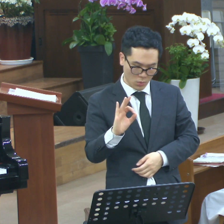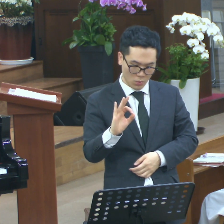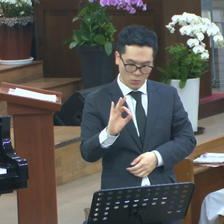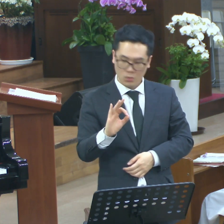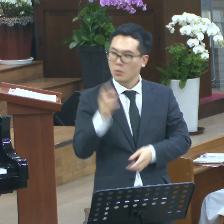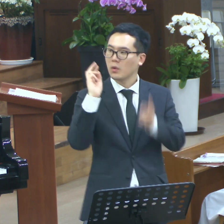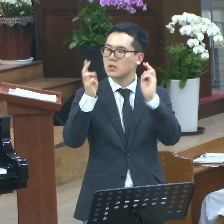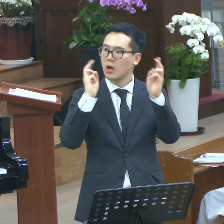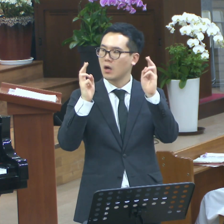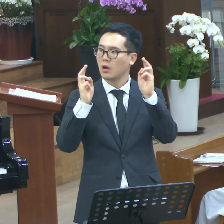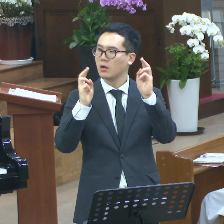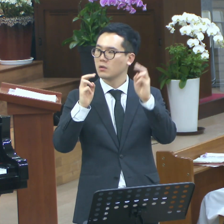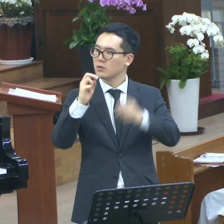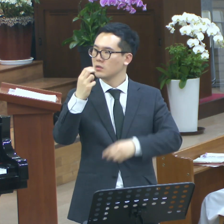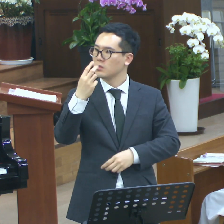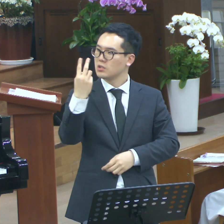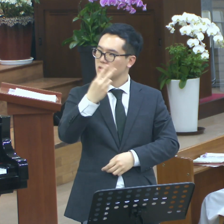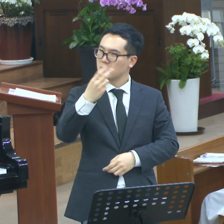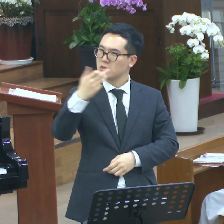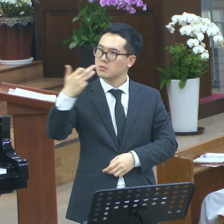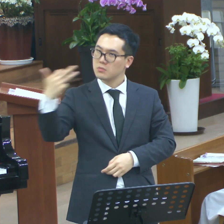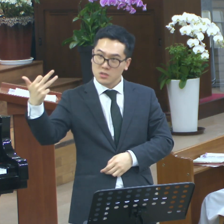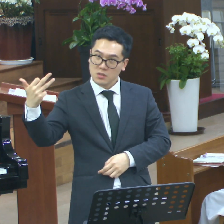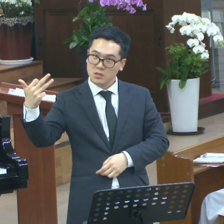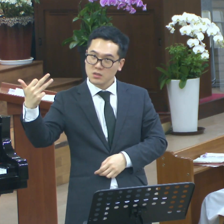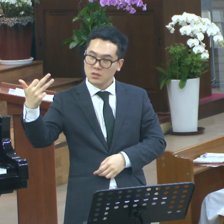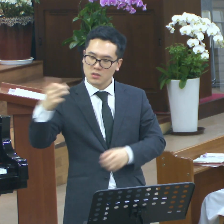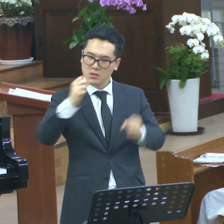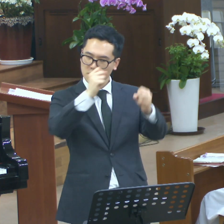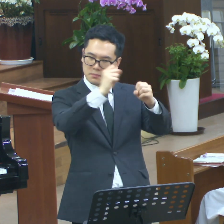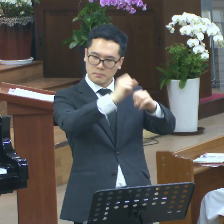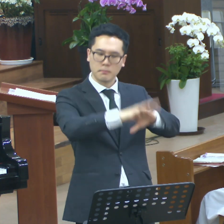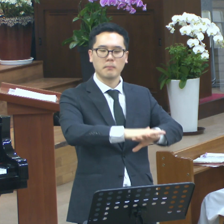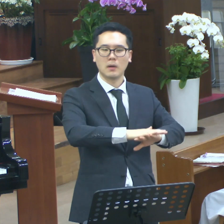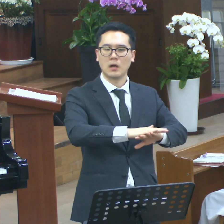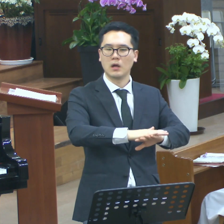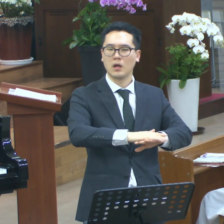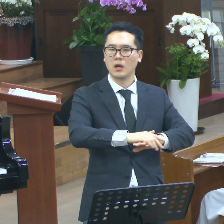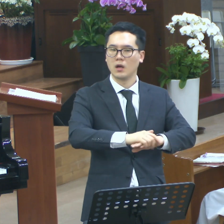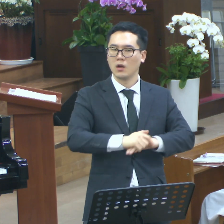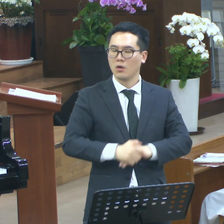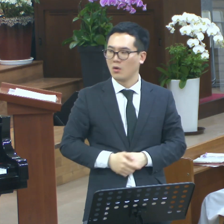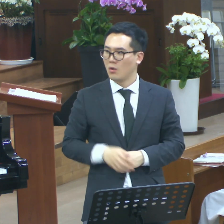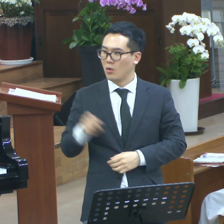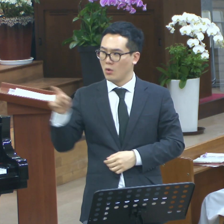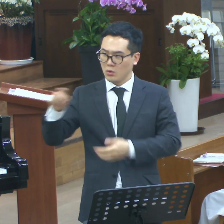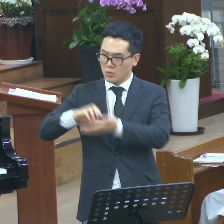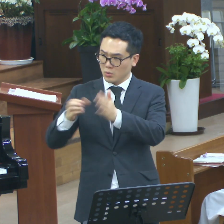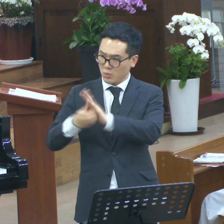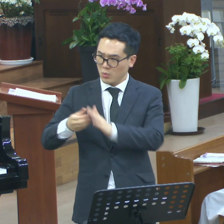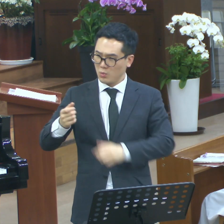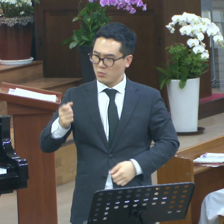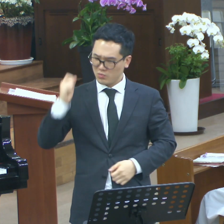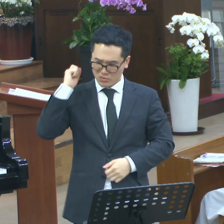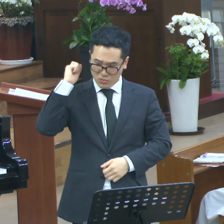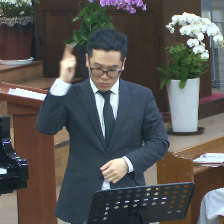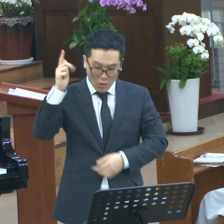신청했더라고요. 아니 그 탄탄하고 대단한 기업 1000억짜리 공사도 해내는 기업이 돈이